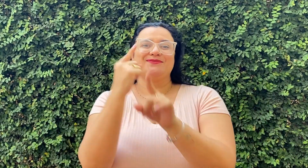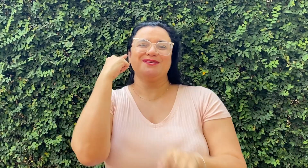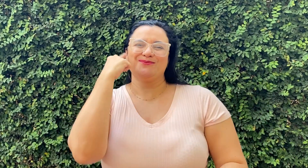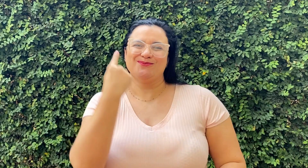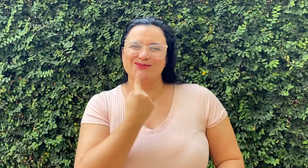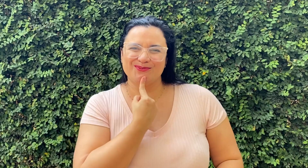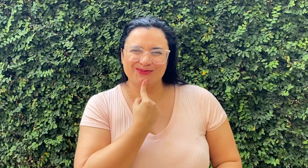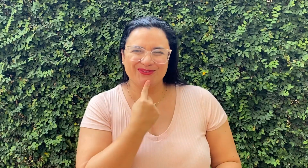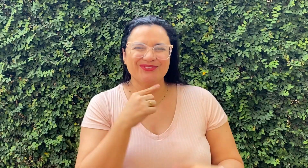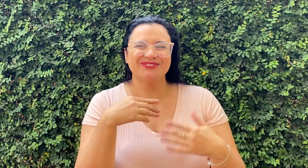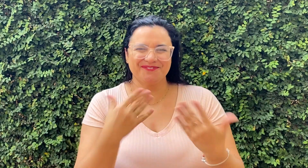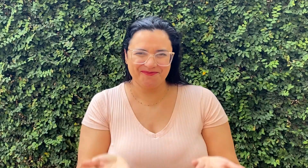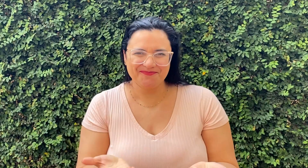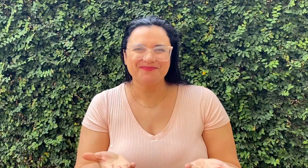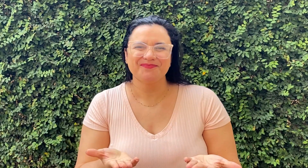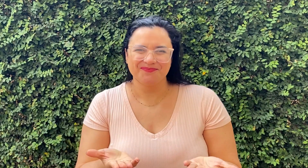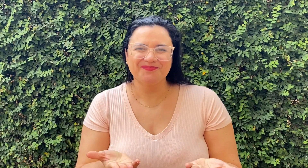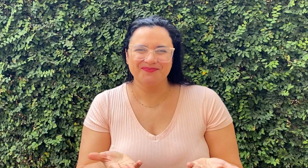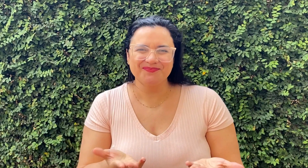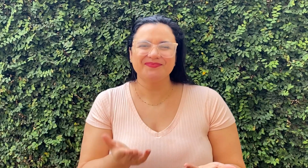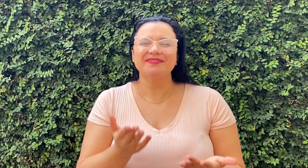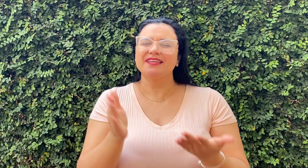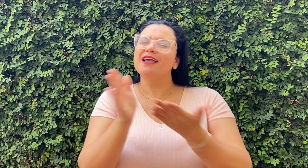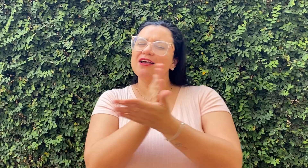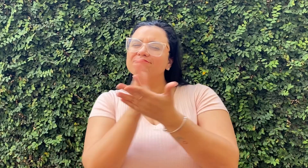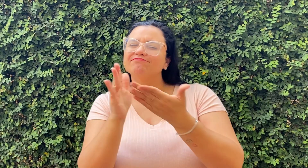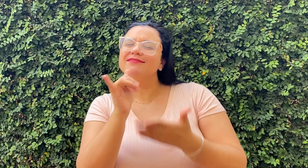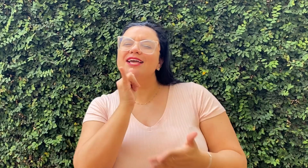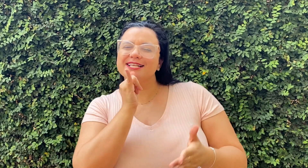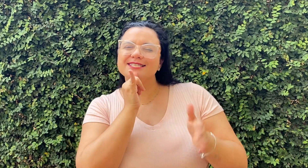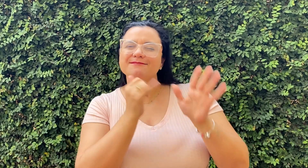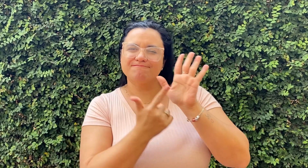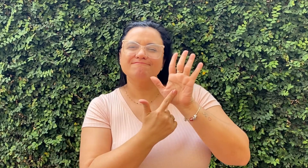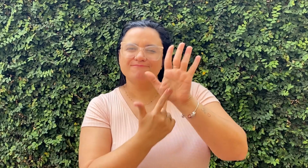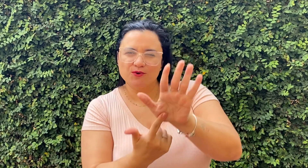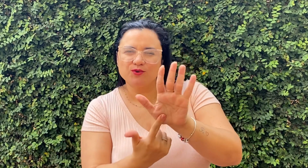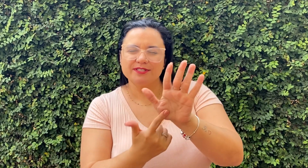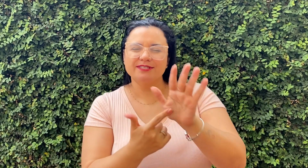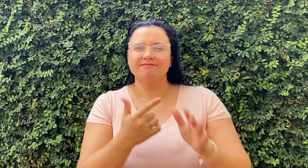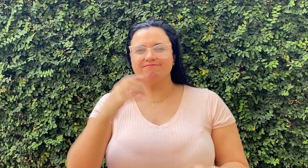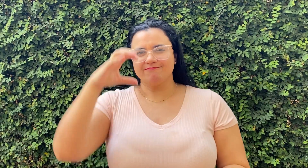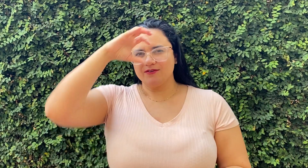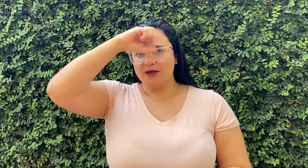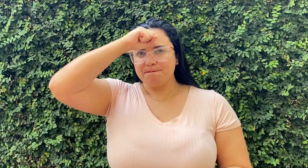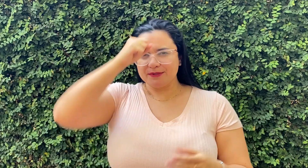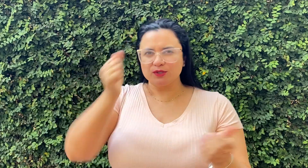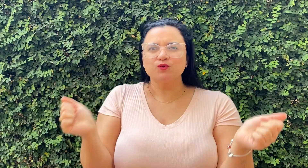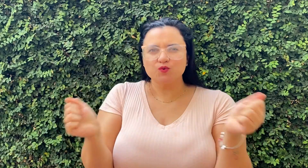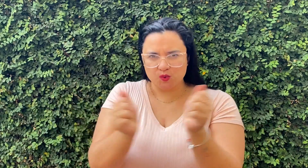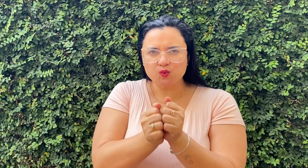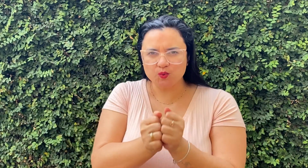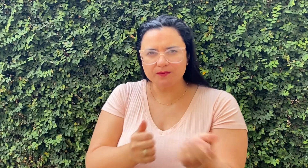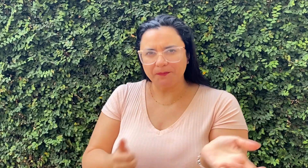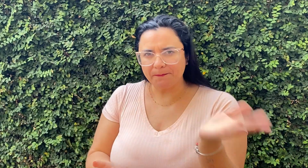sua conversação quando você encontrar um surdo. Então, vou mostrar aqui alguns exemplos. Vamos aprender juntos? Então, bora lá.